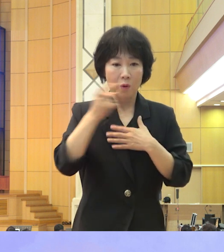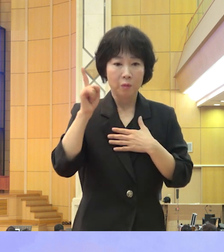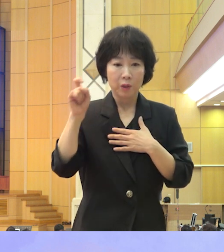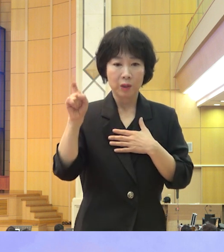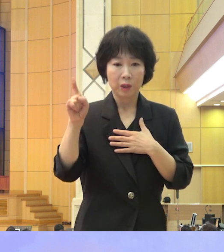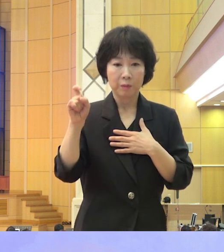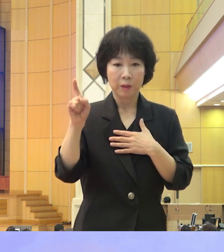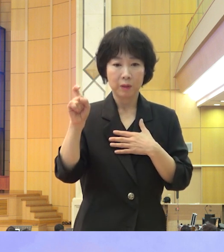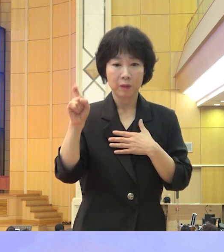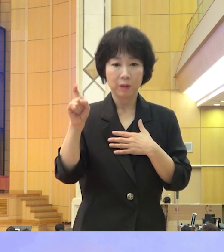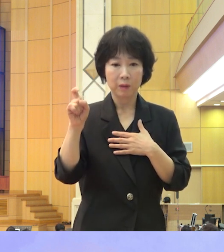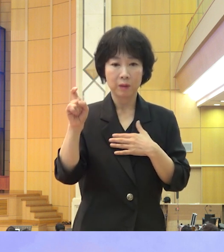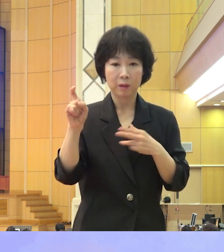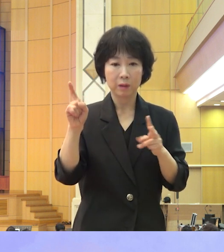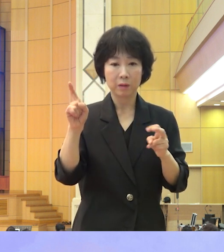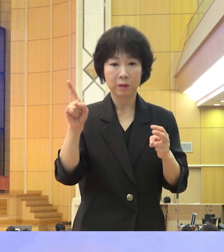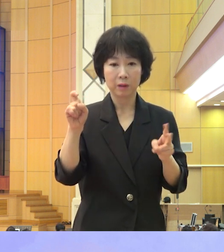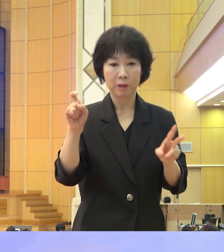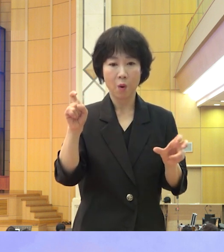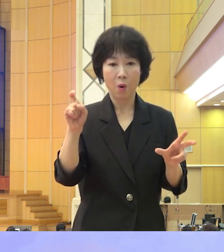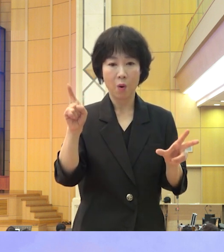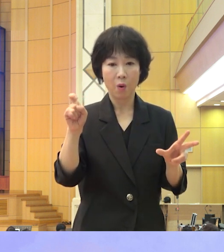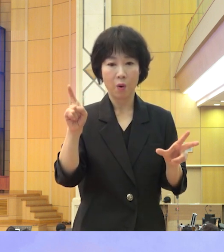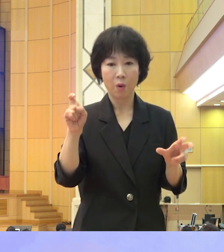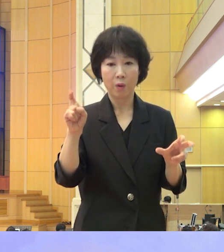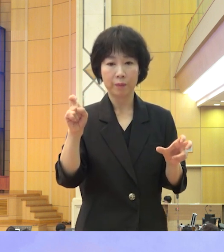요한복음 11장 25절에